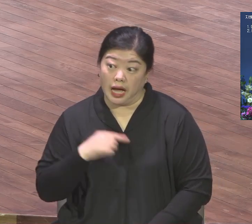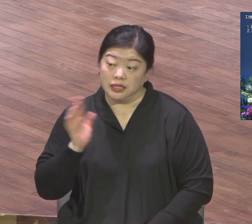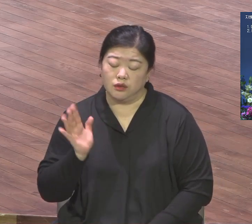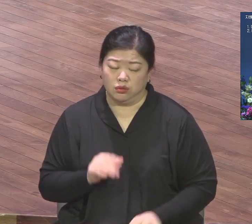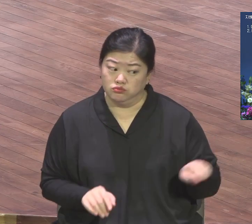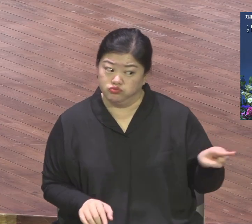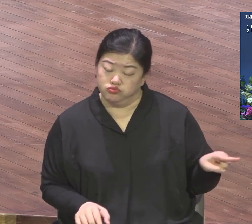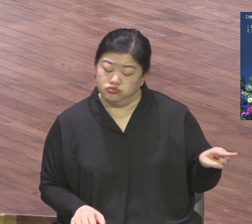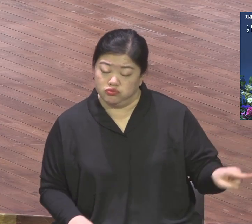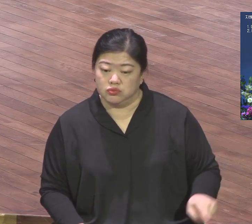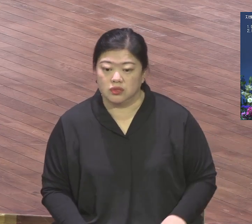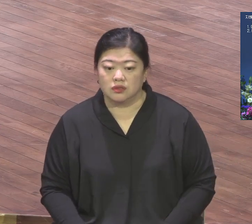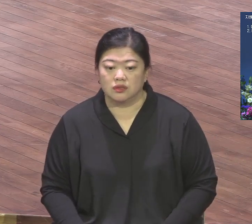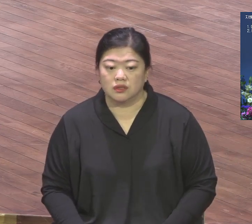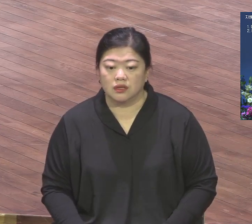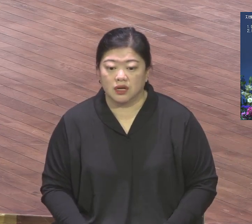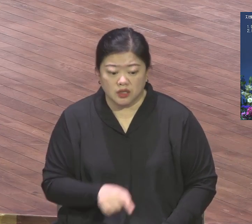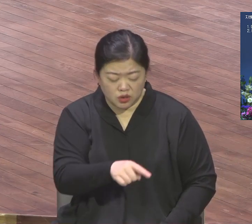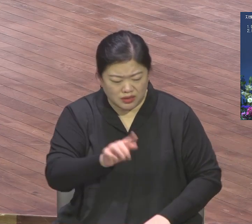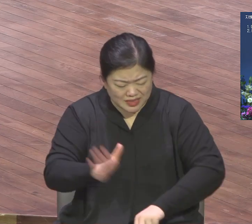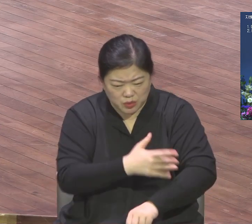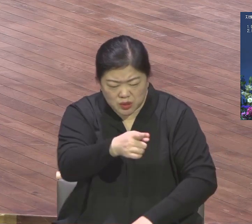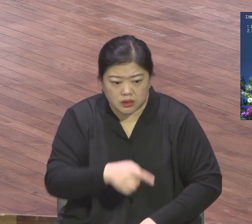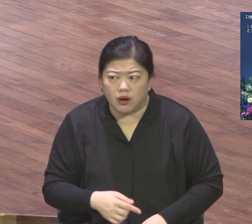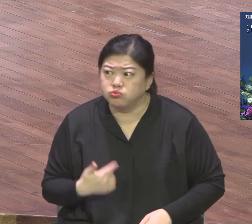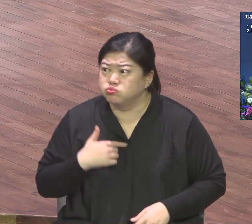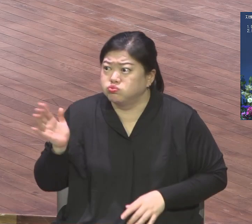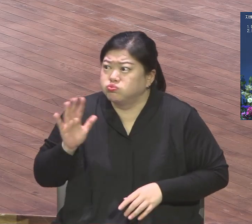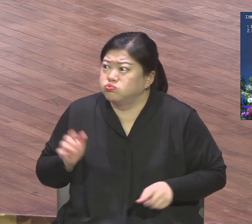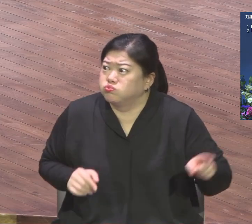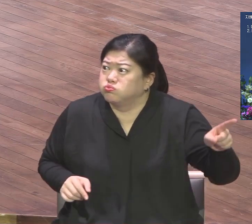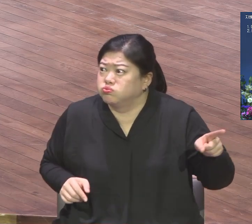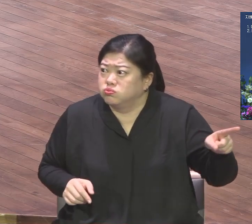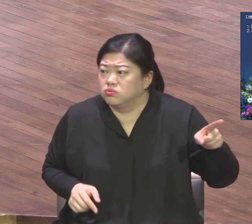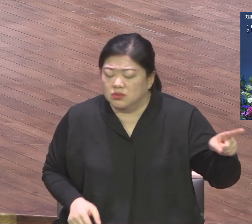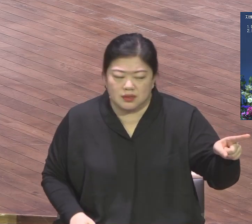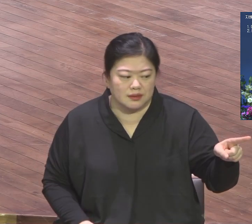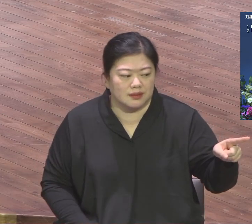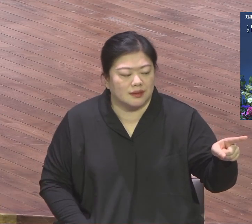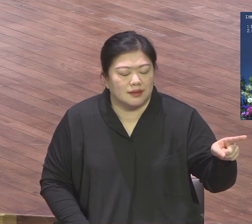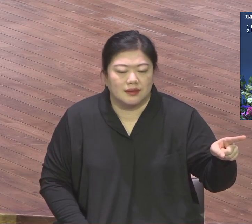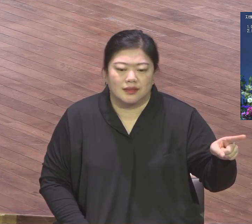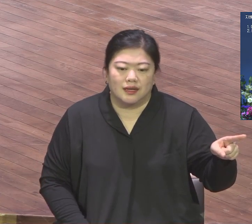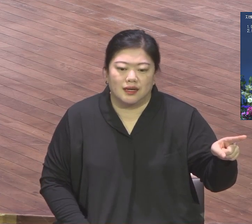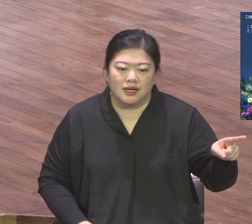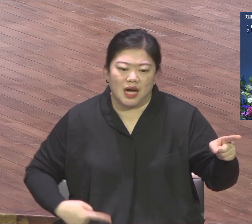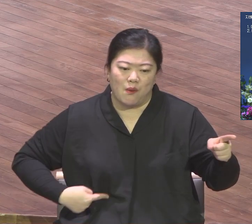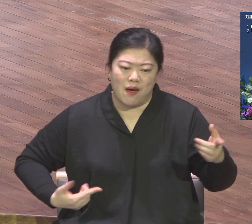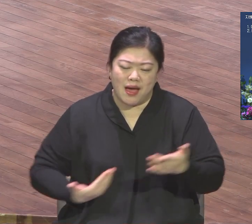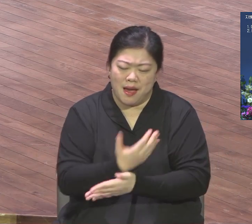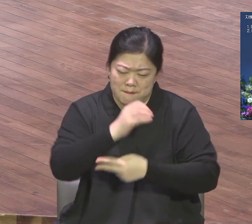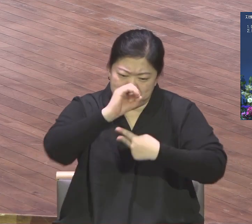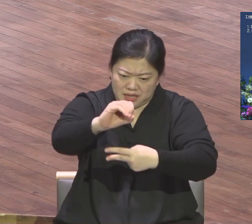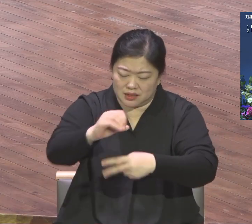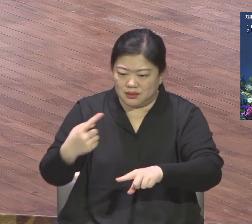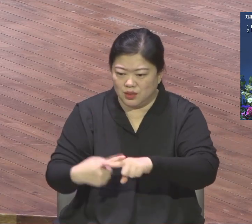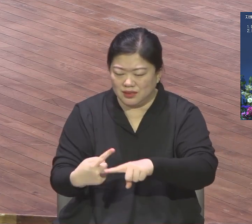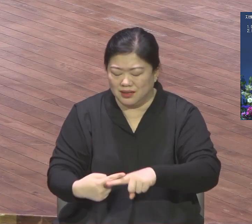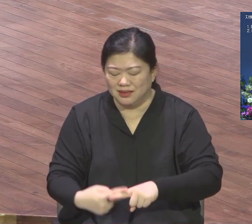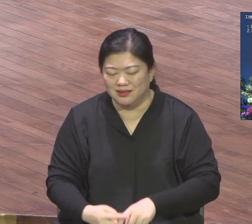누구 저래서 저 사람이 이래가지고 내가 이래가 참그 자체가 회개가 아니에요. 틀린